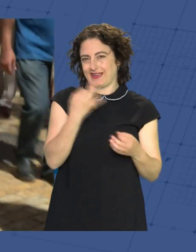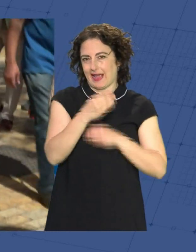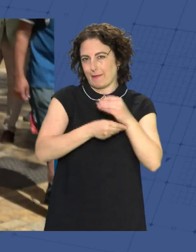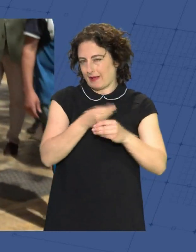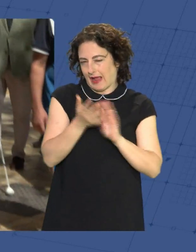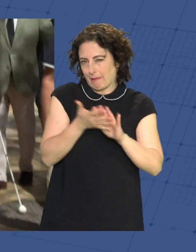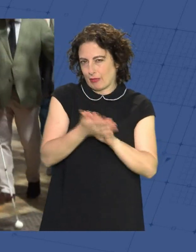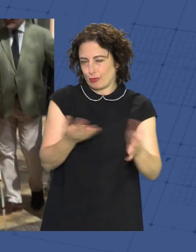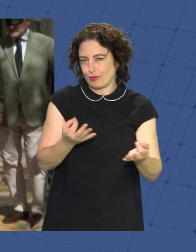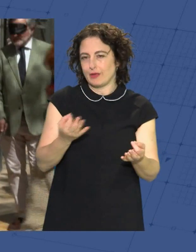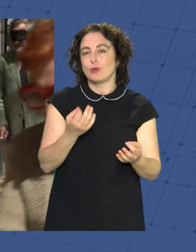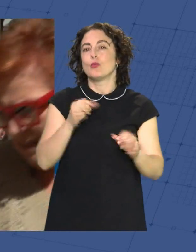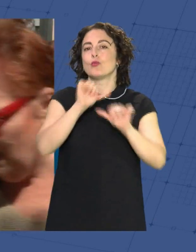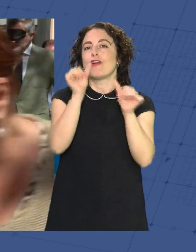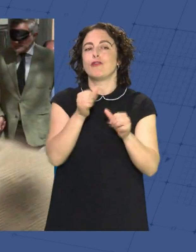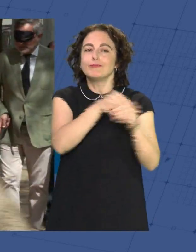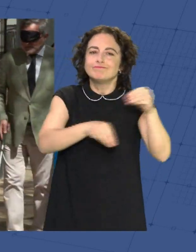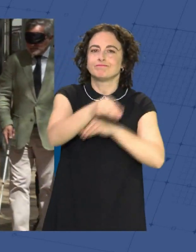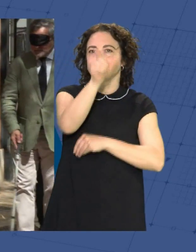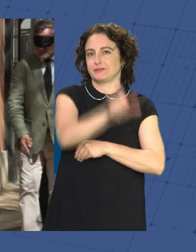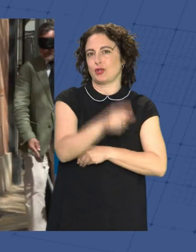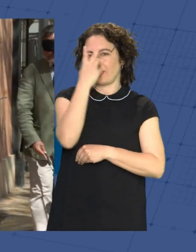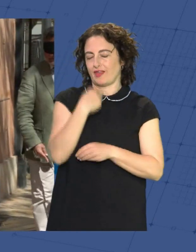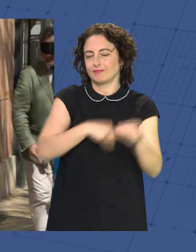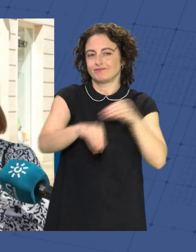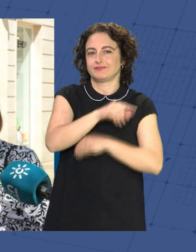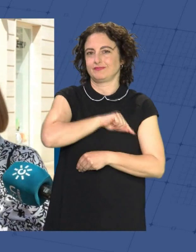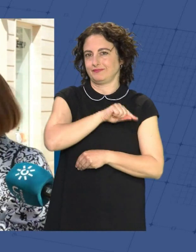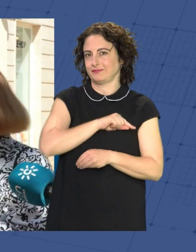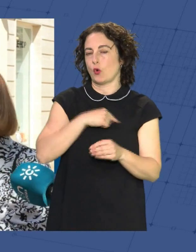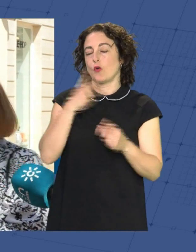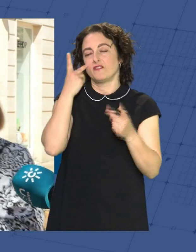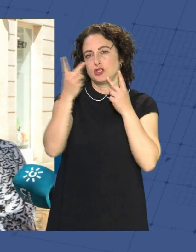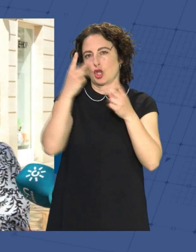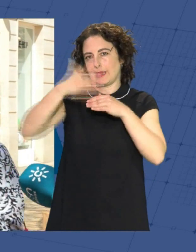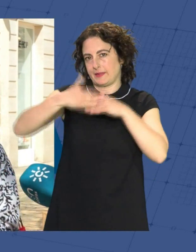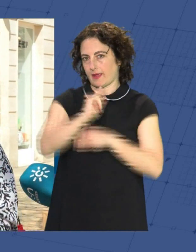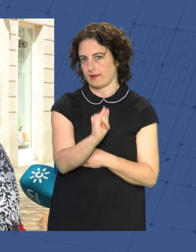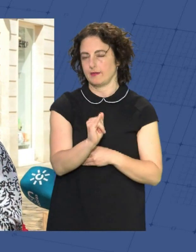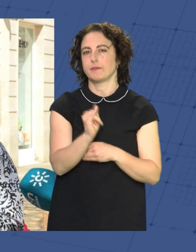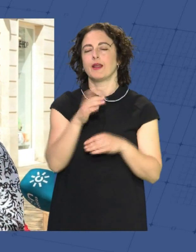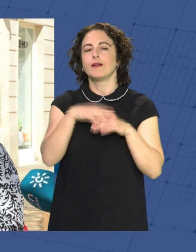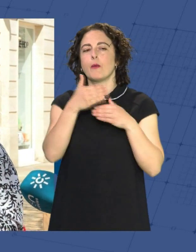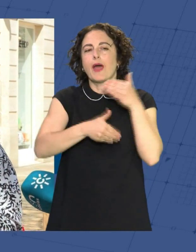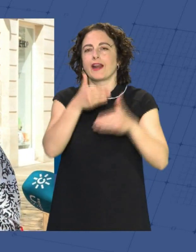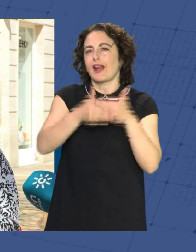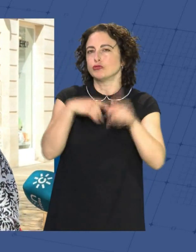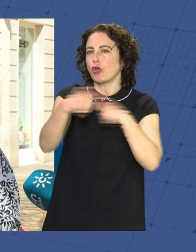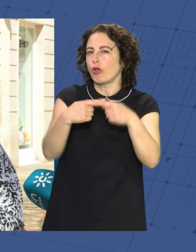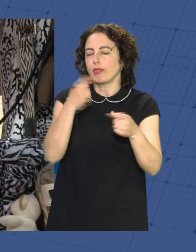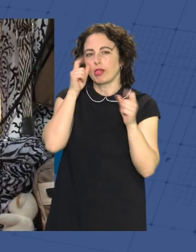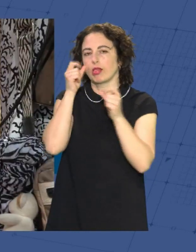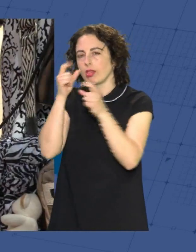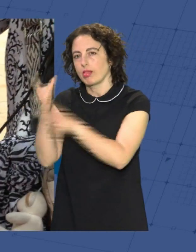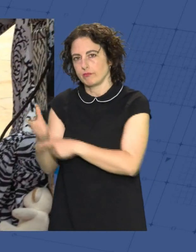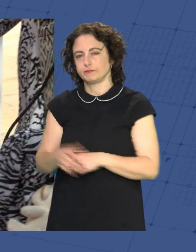cuento que es una manera de ponerse en la piel de las personas ciegas o con visión limitada para descubrir las barreras que afrontan día a día, la